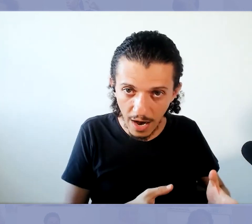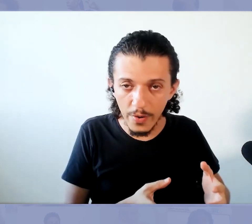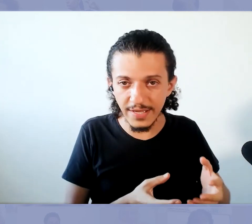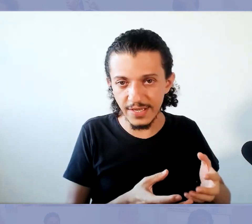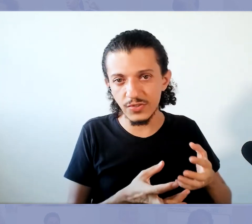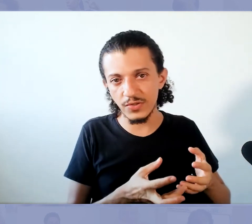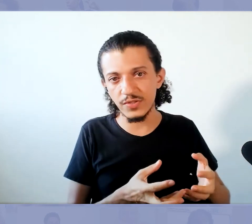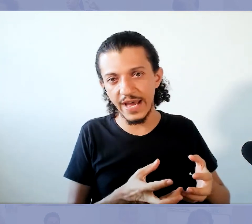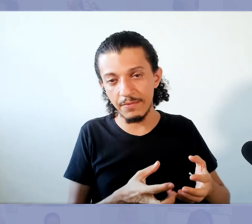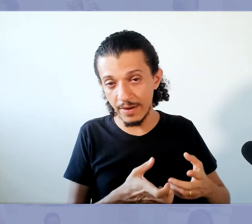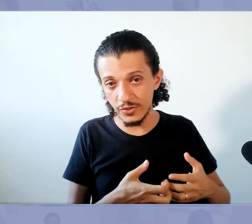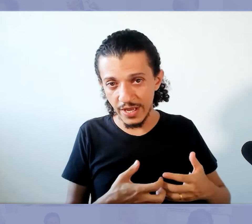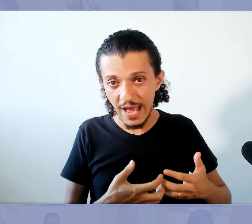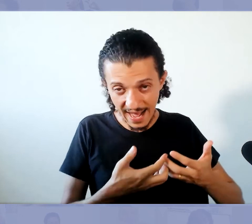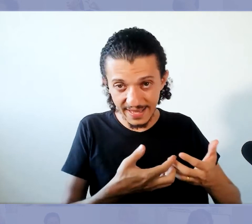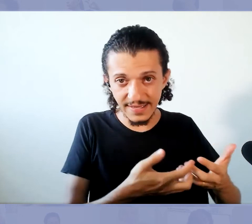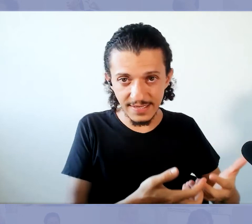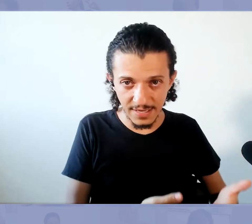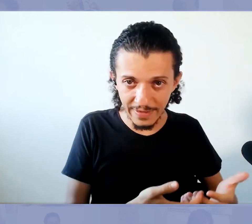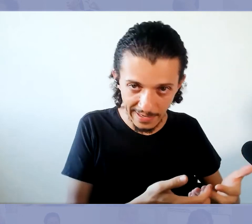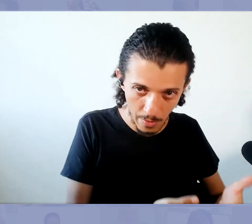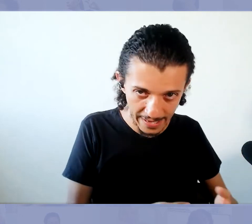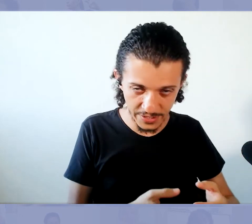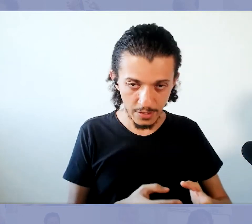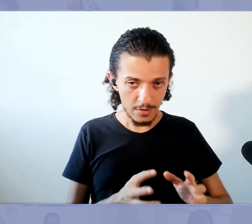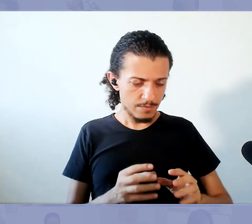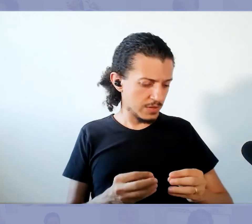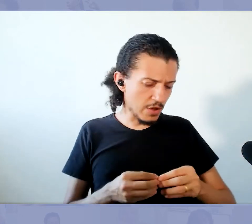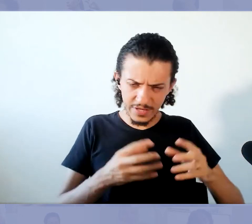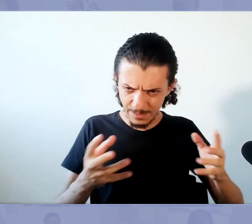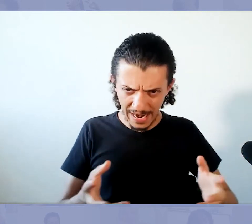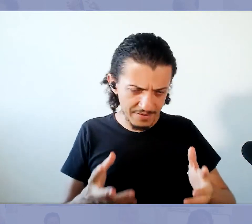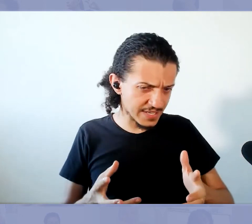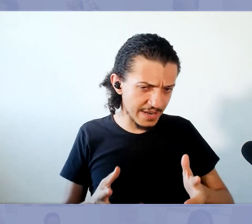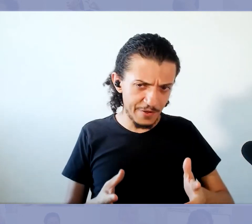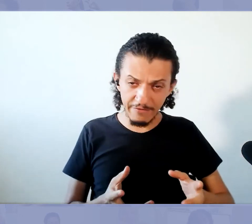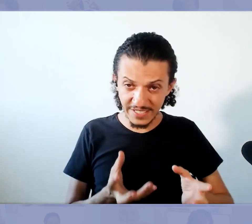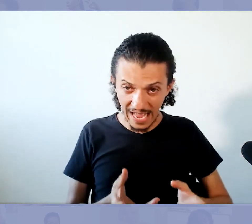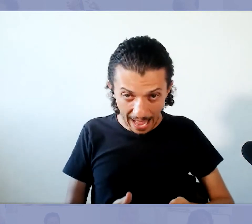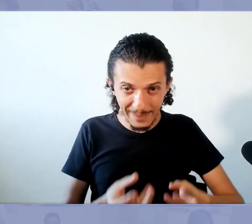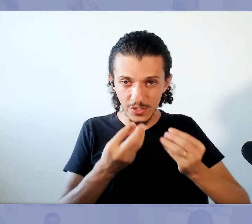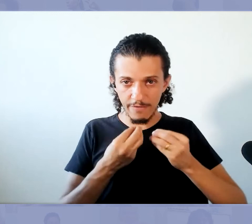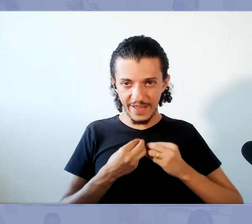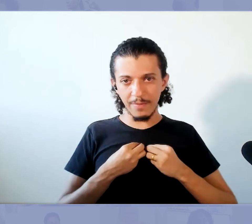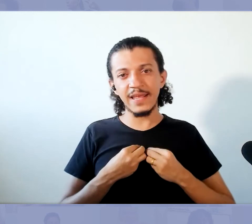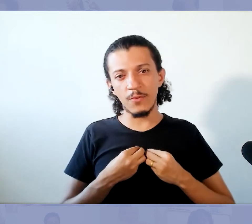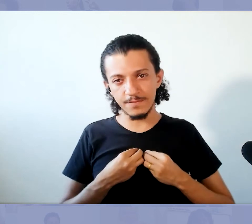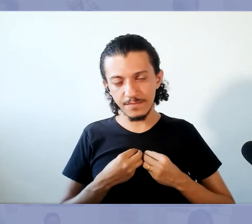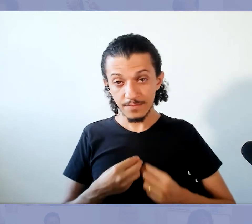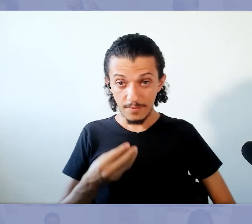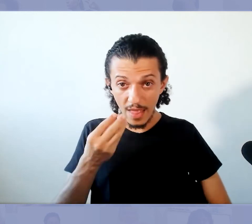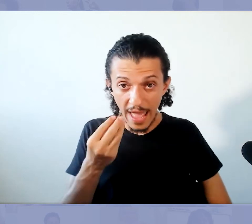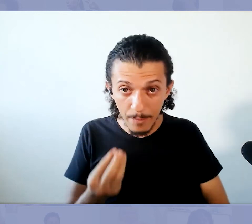um processo natural que existe no nosso cérebro, chamado de aquisição da linguagem. que, em outras palavras, significa você absorver uma